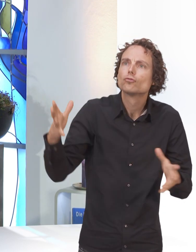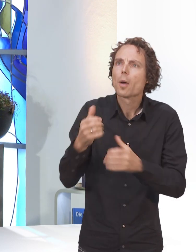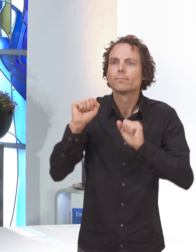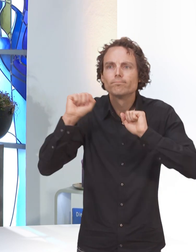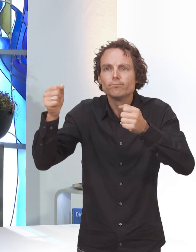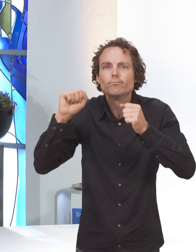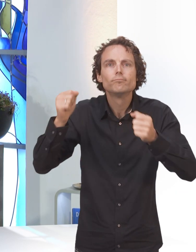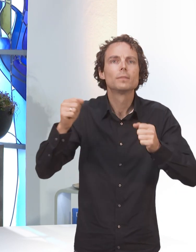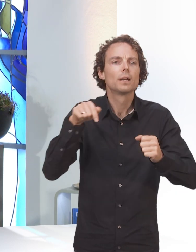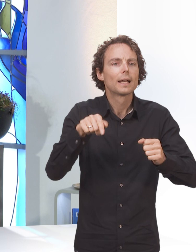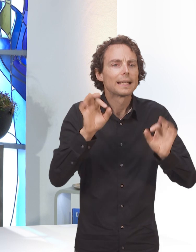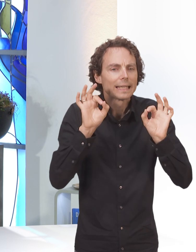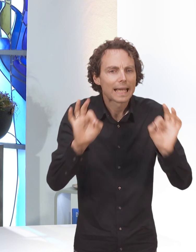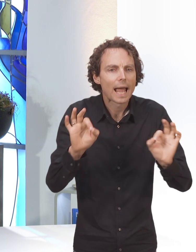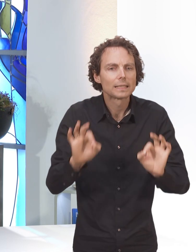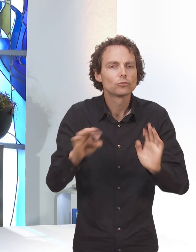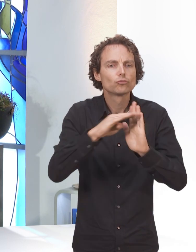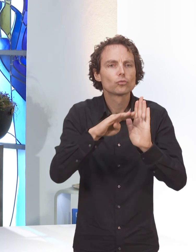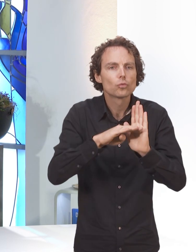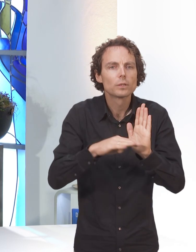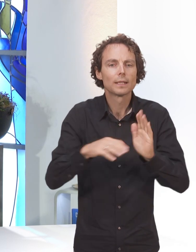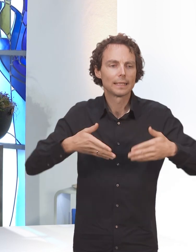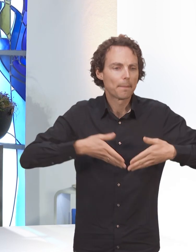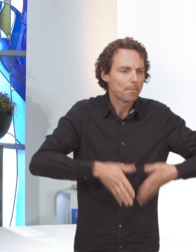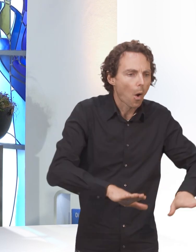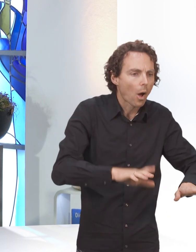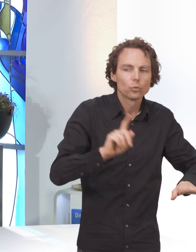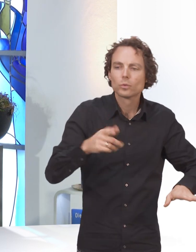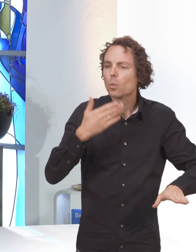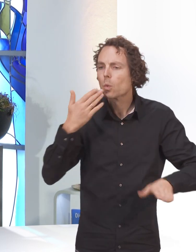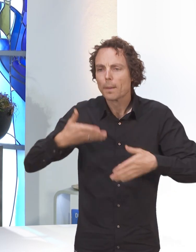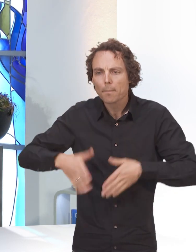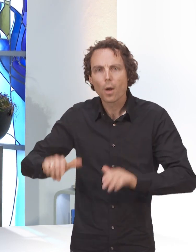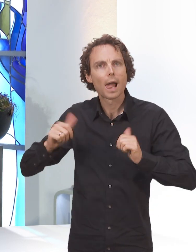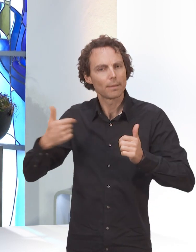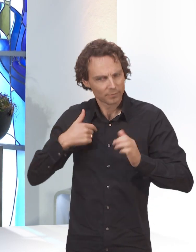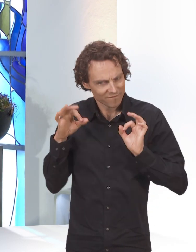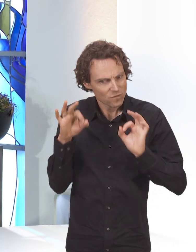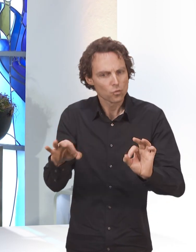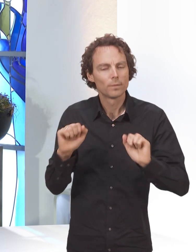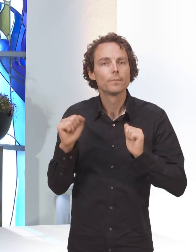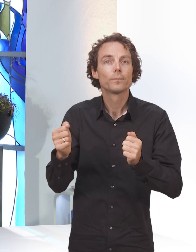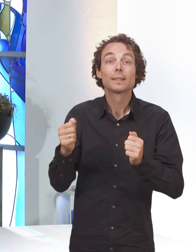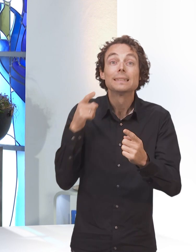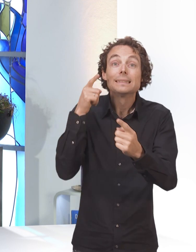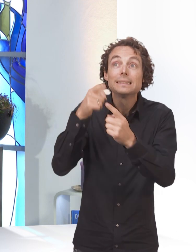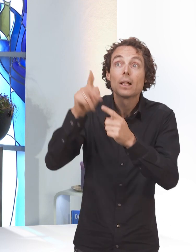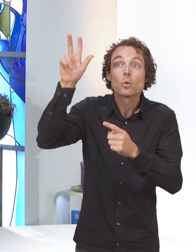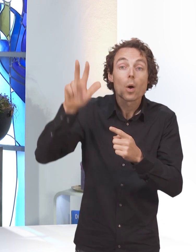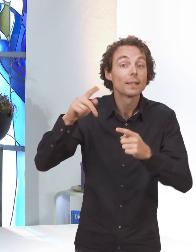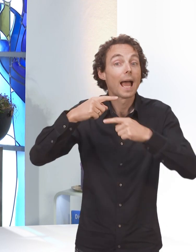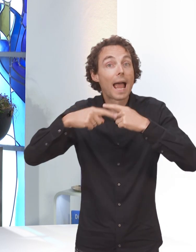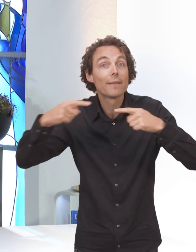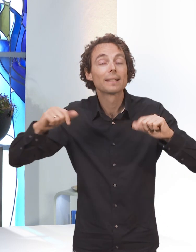gerechte Strukturen, für geborenes und ungeborenes Leben. Das Ziel mit Gott ist das ewige Leben und